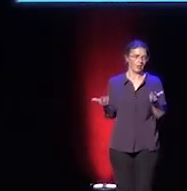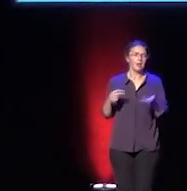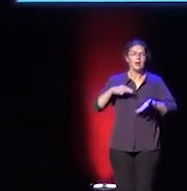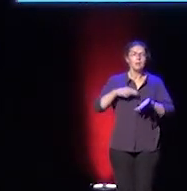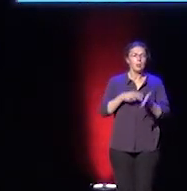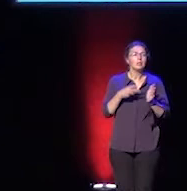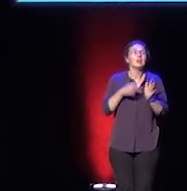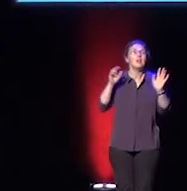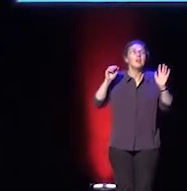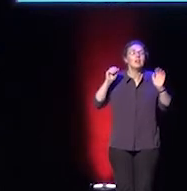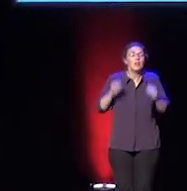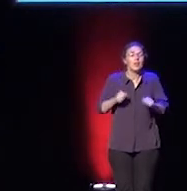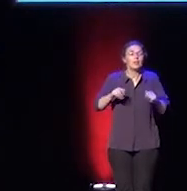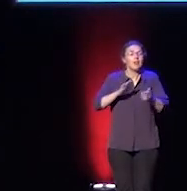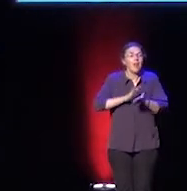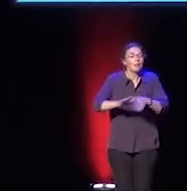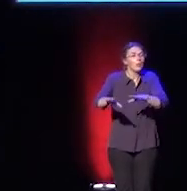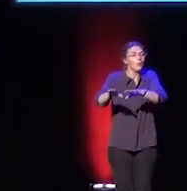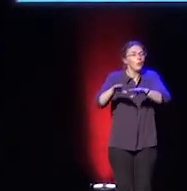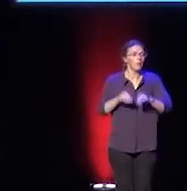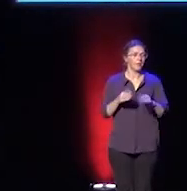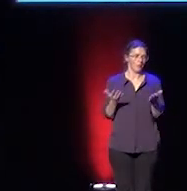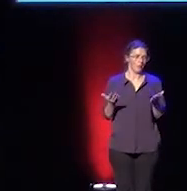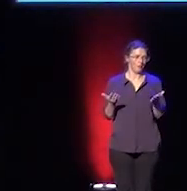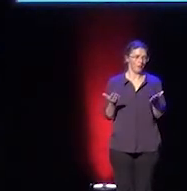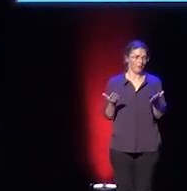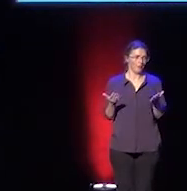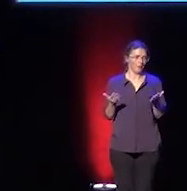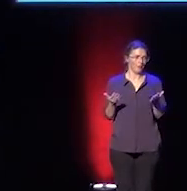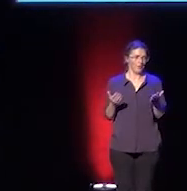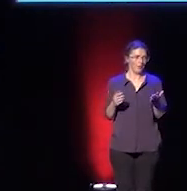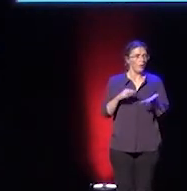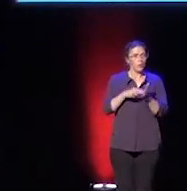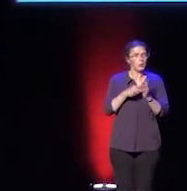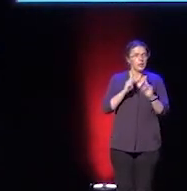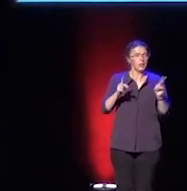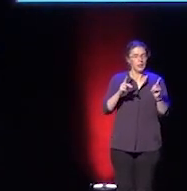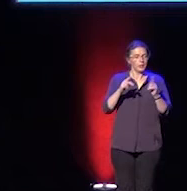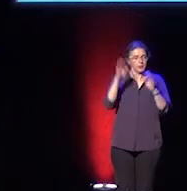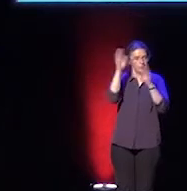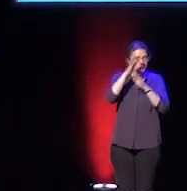Politik könnte sie übernehmen. Sie sind nicht blauäugig und blind so